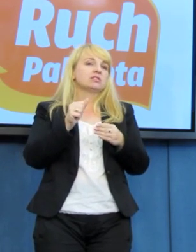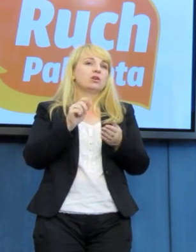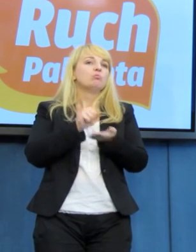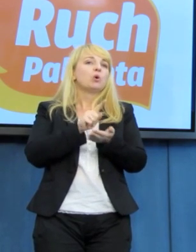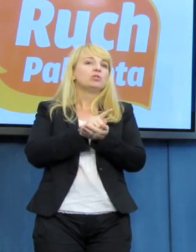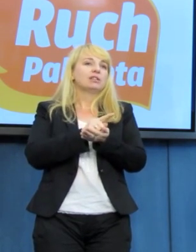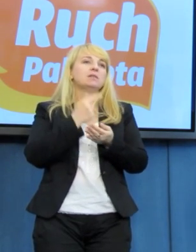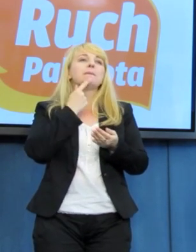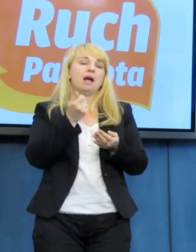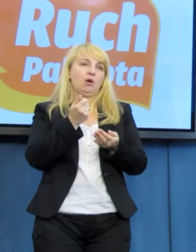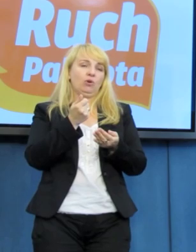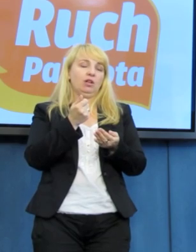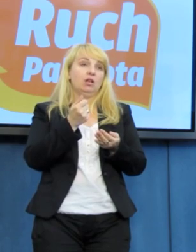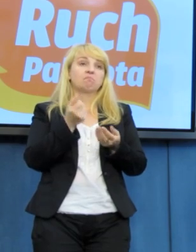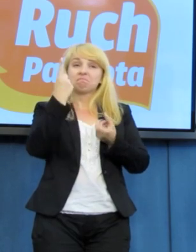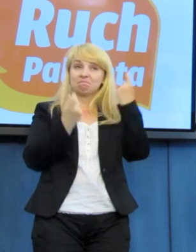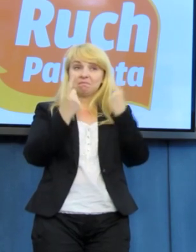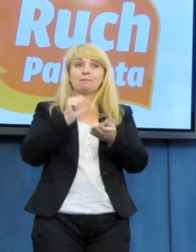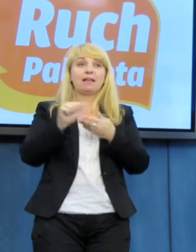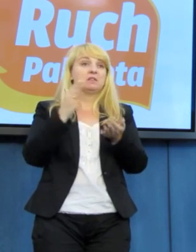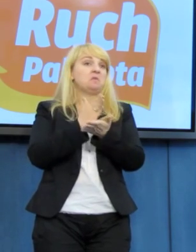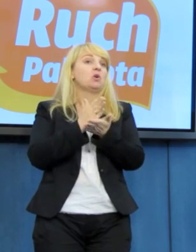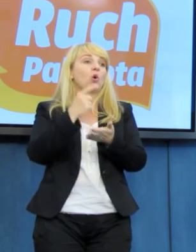Tak, na kwartał.